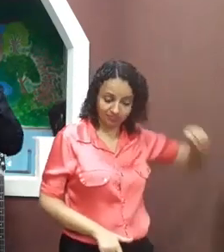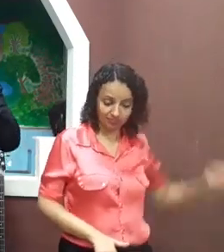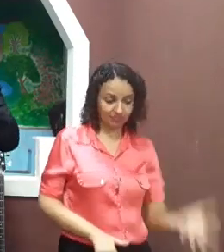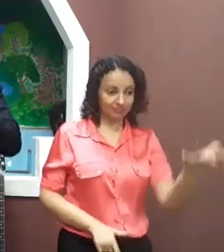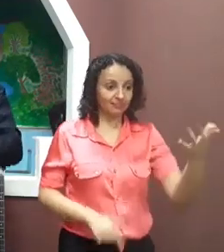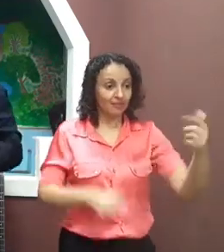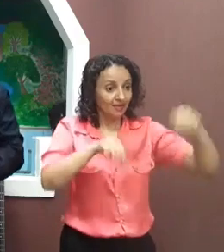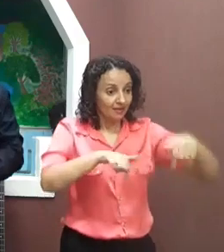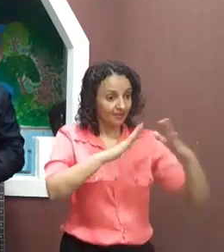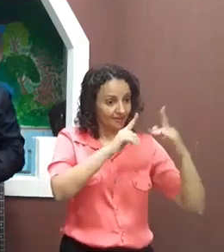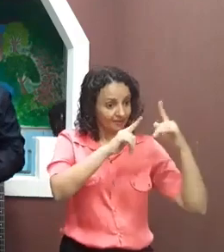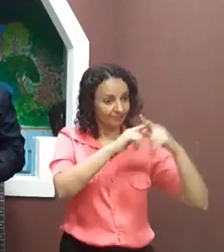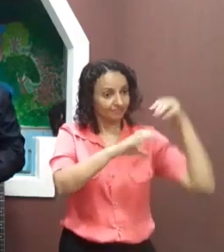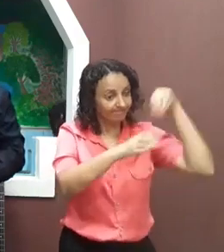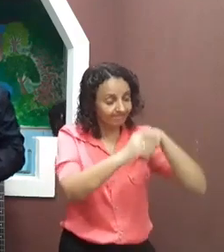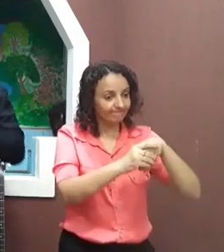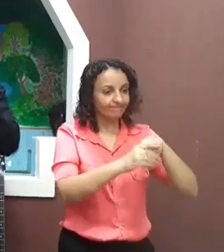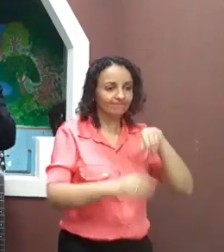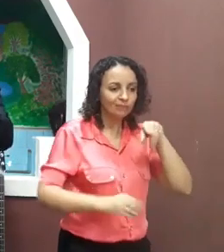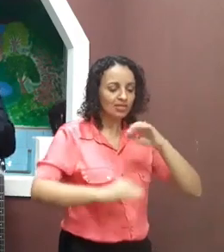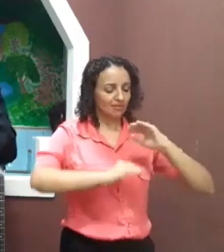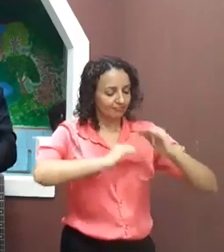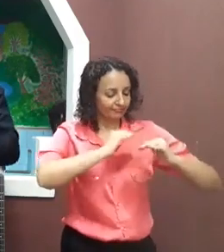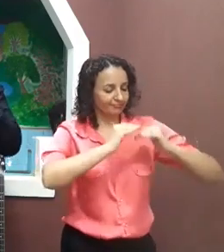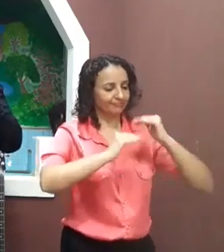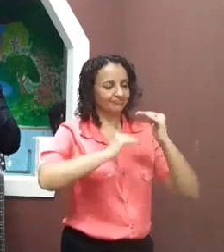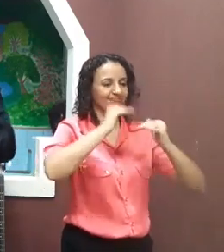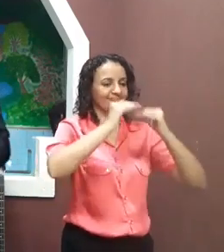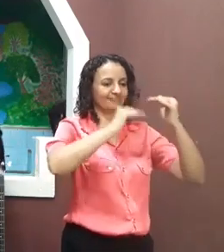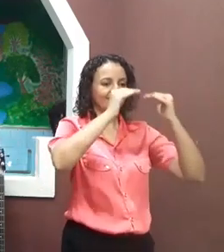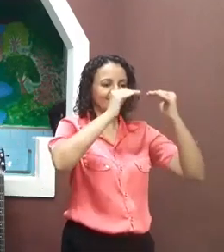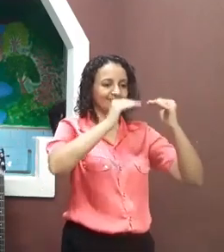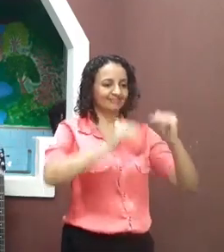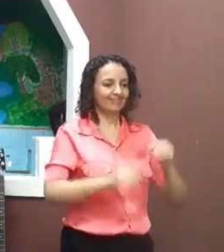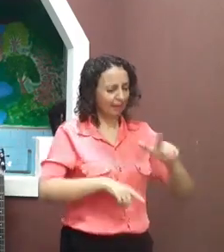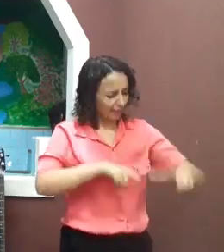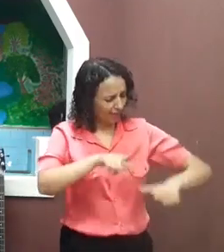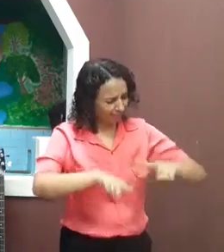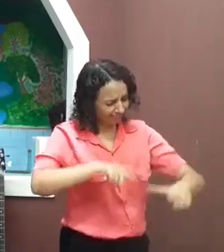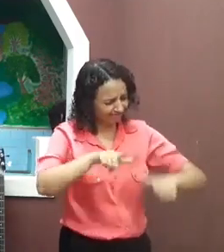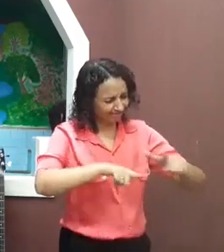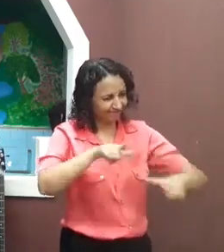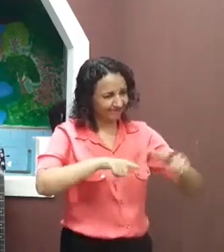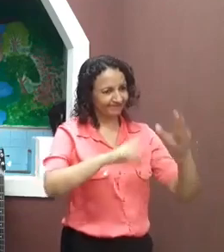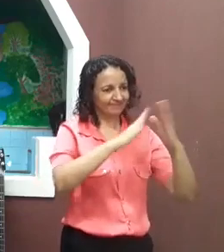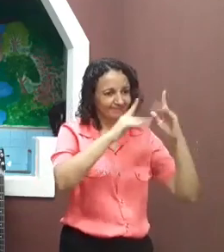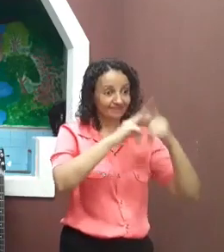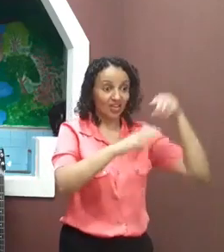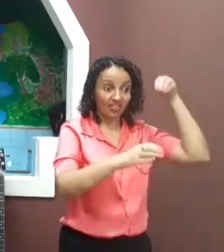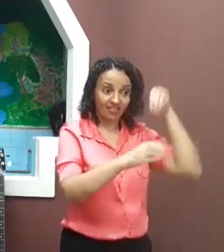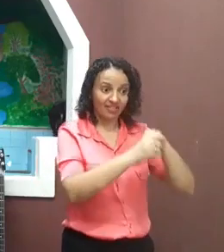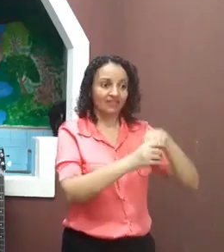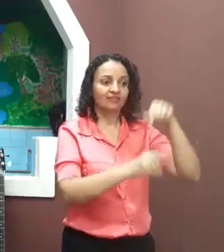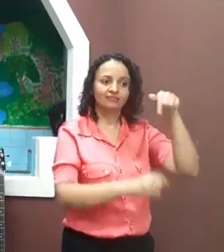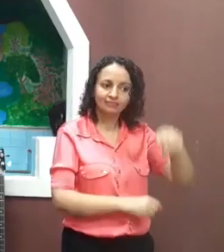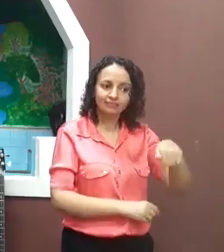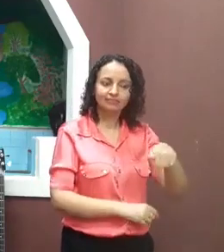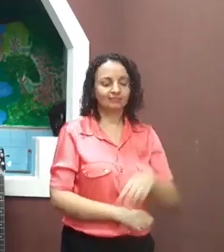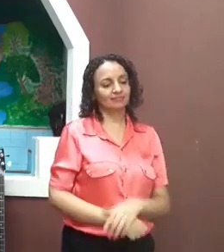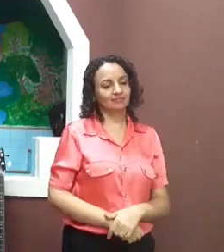É aqui na igreja que você pode desenvolver o seu dom e o seu talento. É aqui na